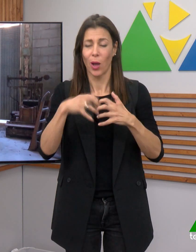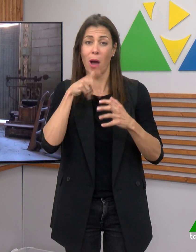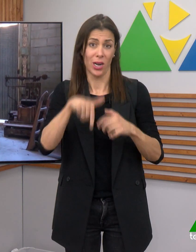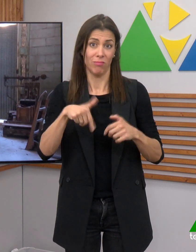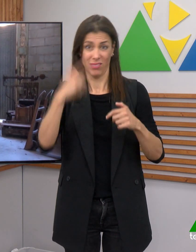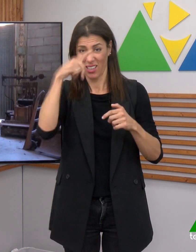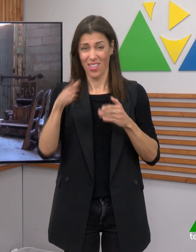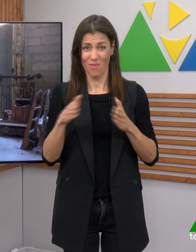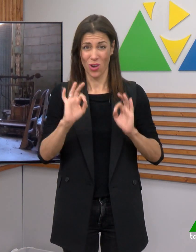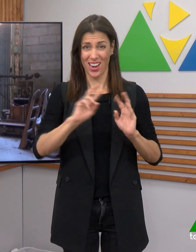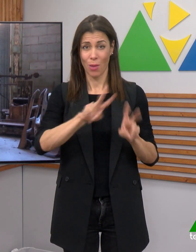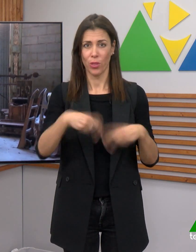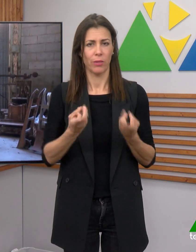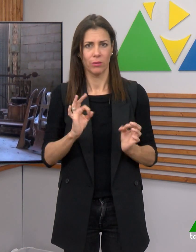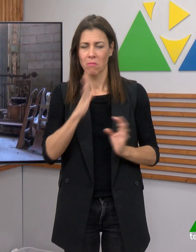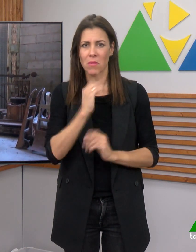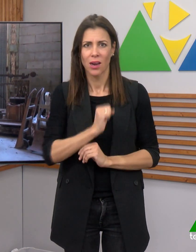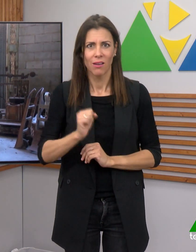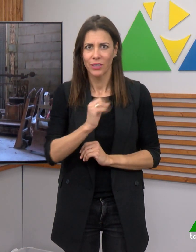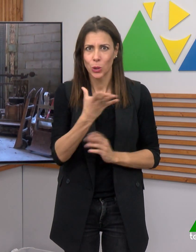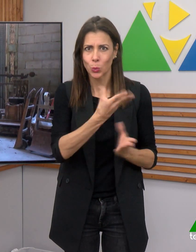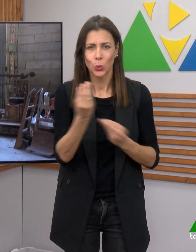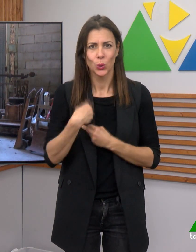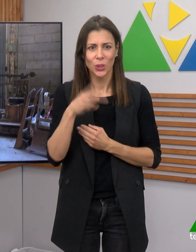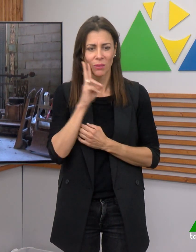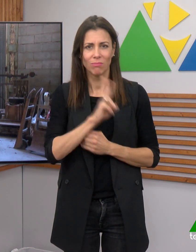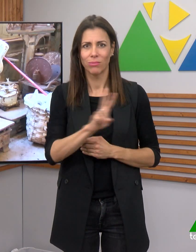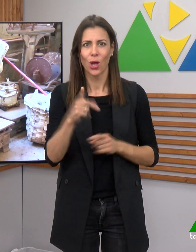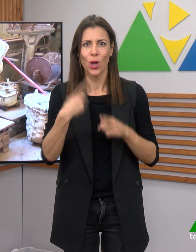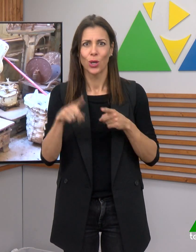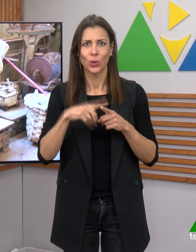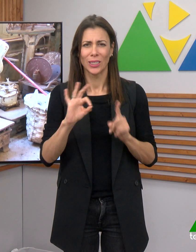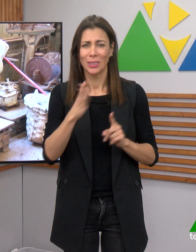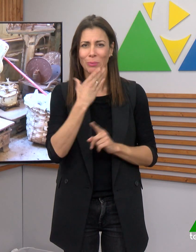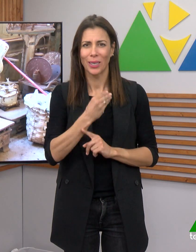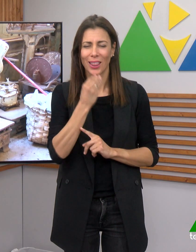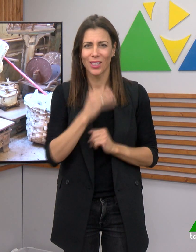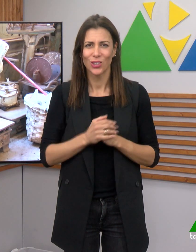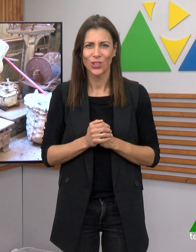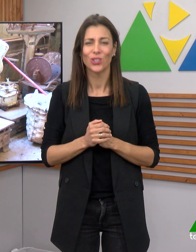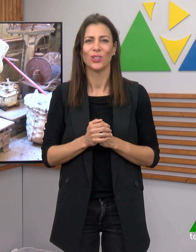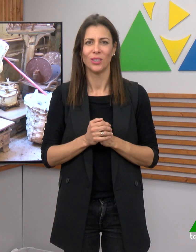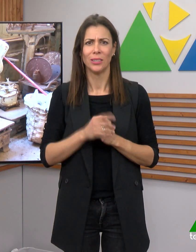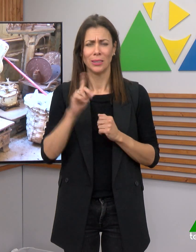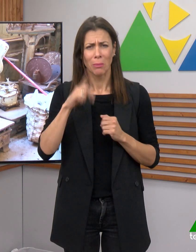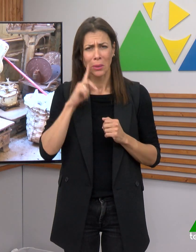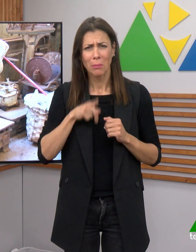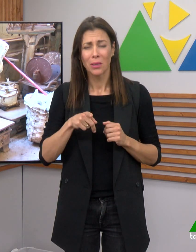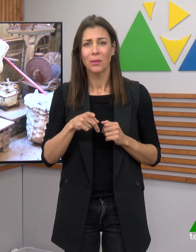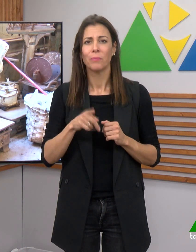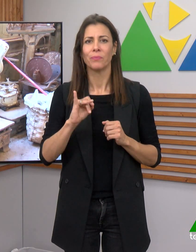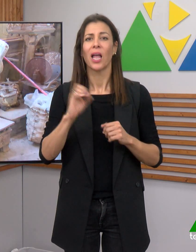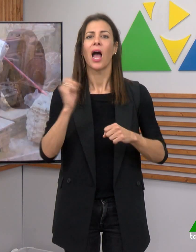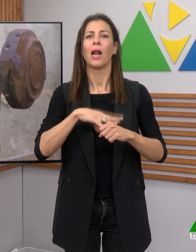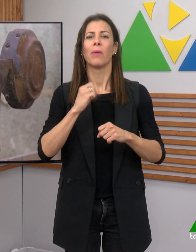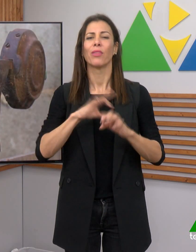remodelación. Qué maravilla, ¿no? Vemos montones de piezas, sí, cosas que son preciosas, pertenecían al carritos, por ejemplo. El almacén de